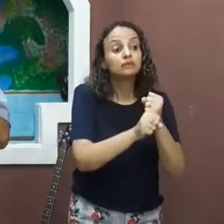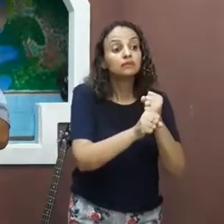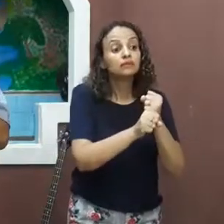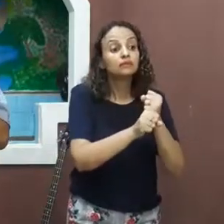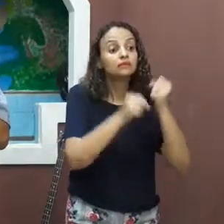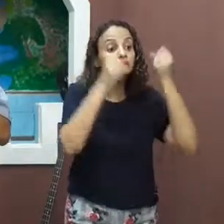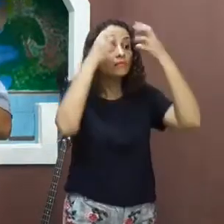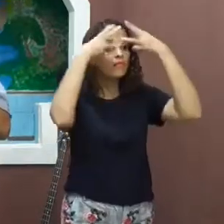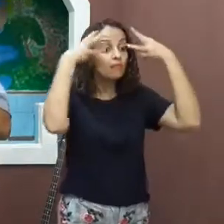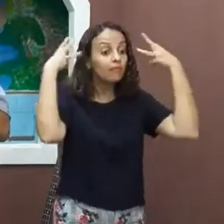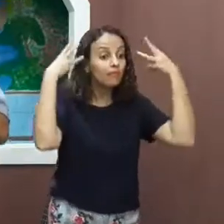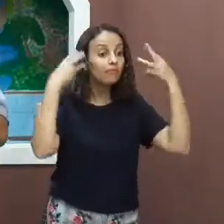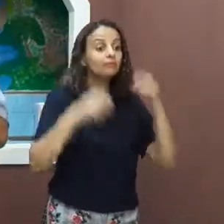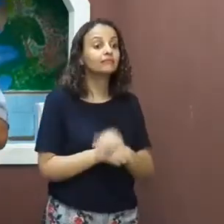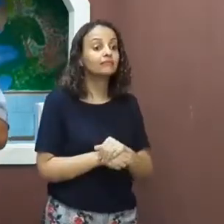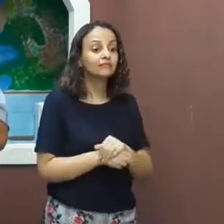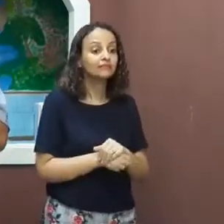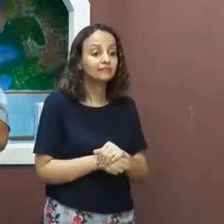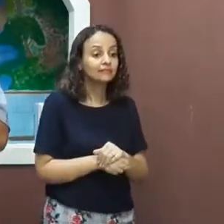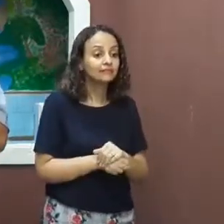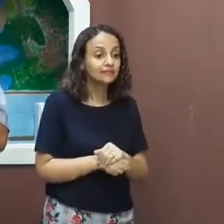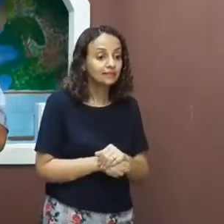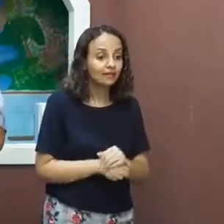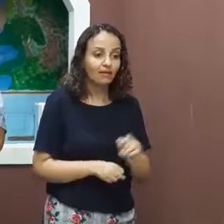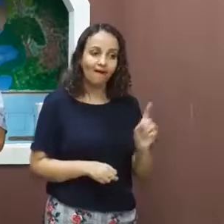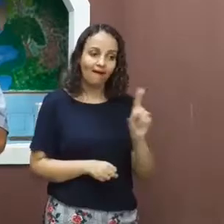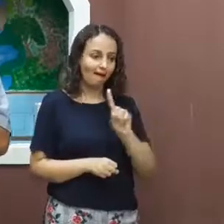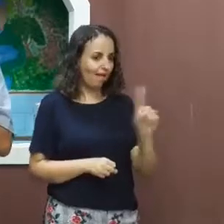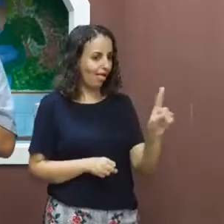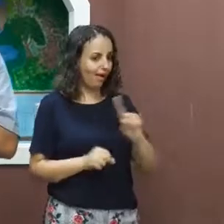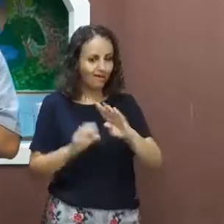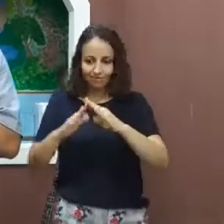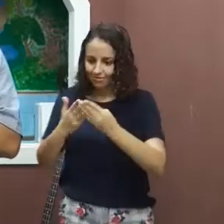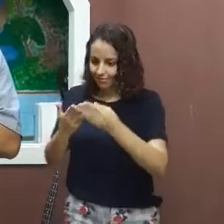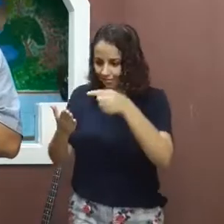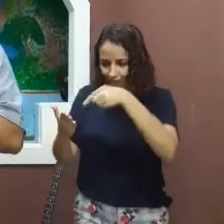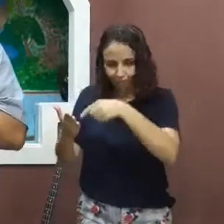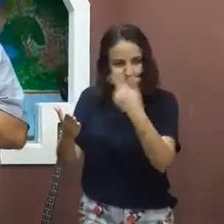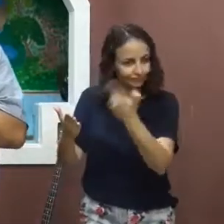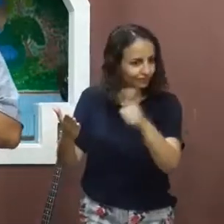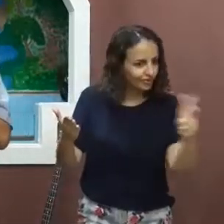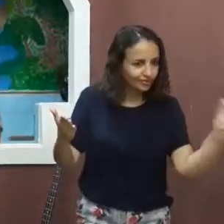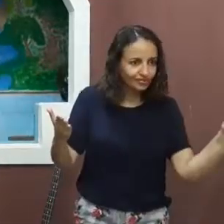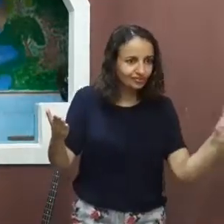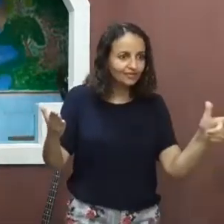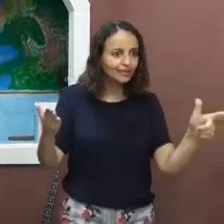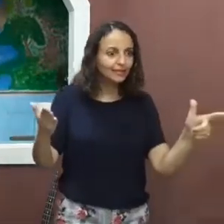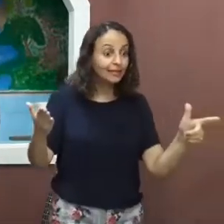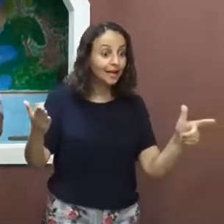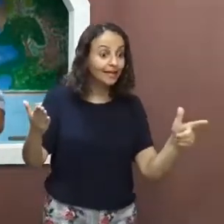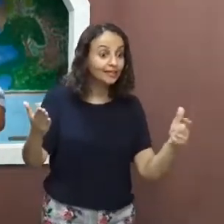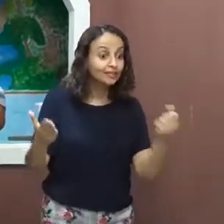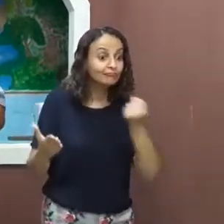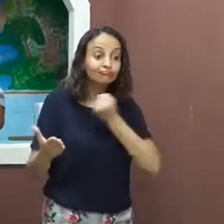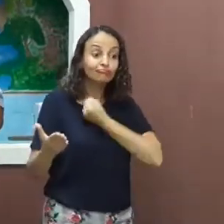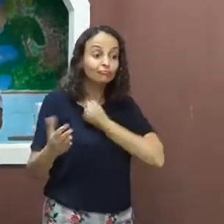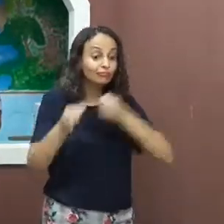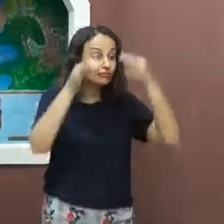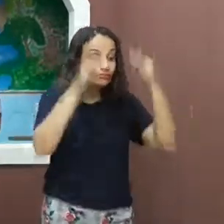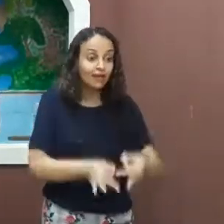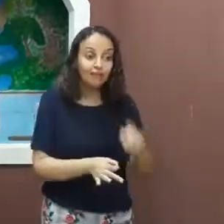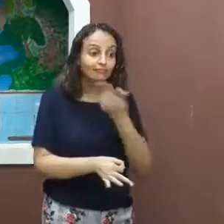Não era 3. Na Bíblia não fala quantos que eram. É, os cientistas da época, mas nós não temos a